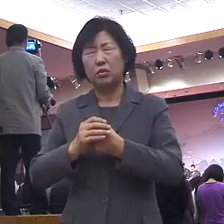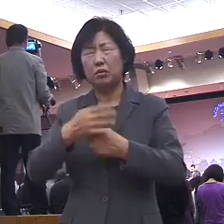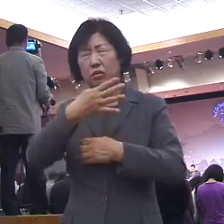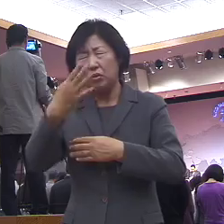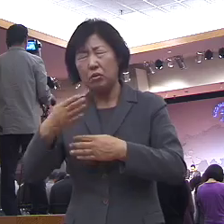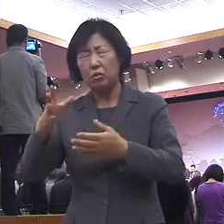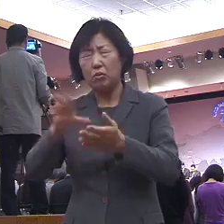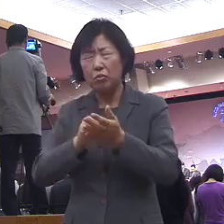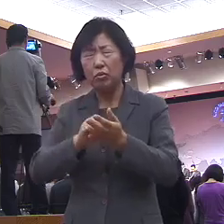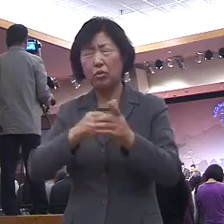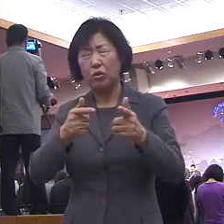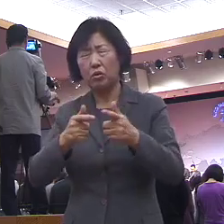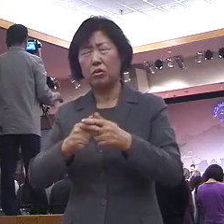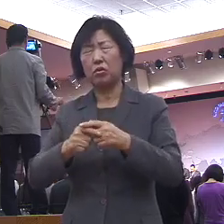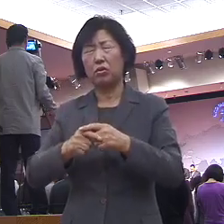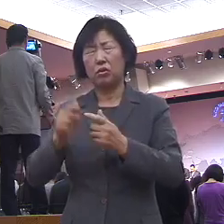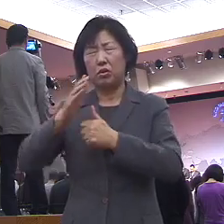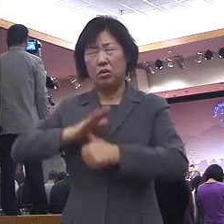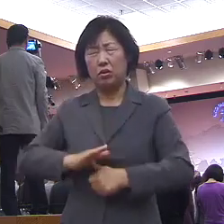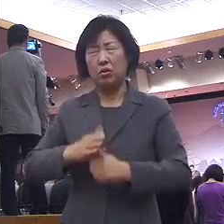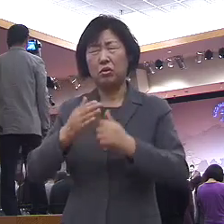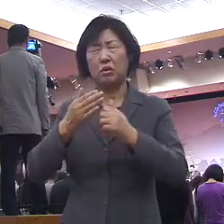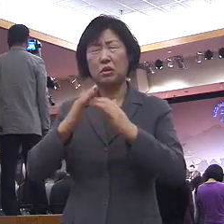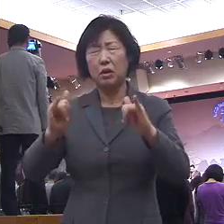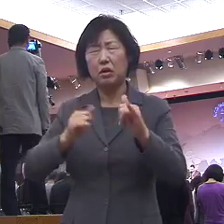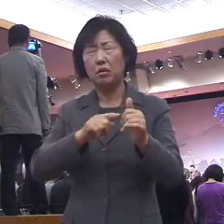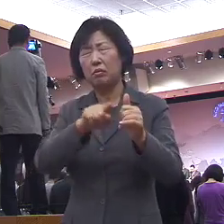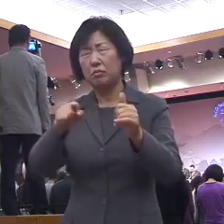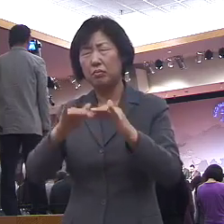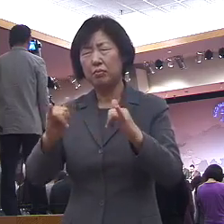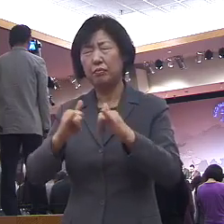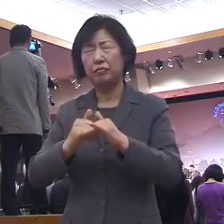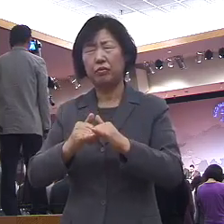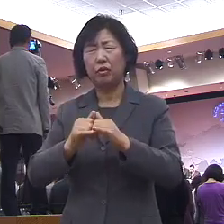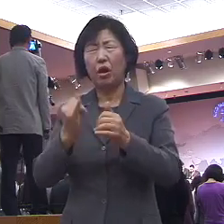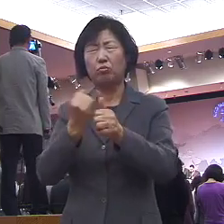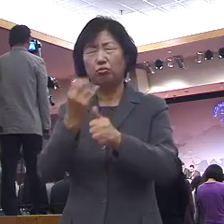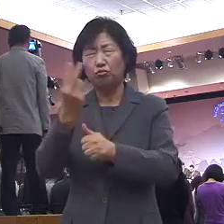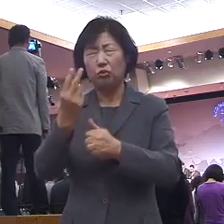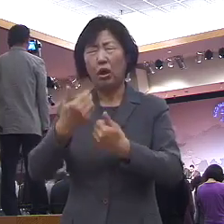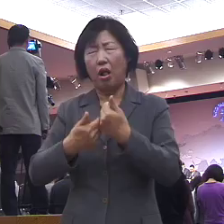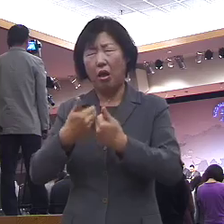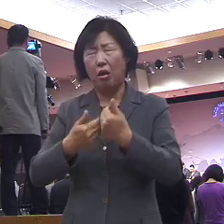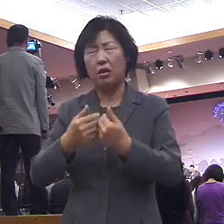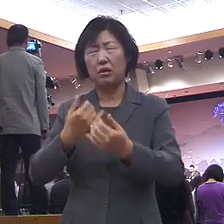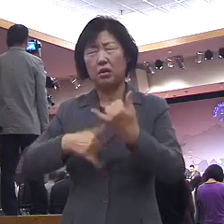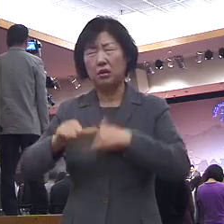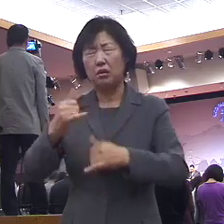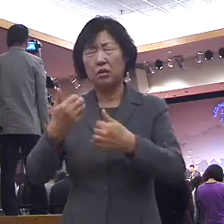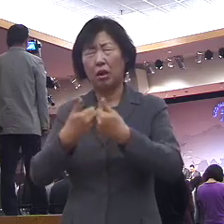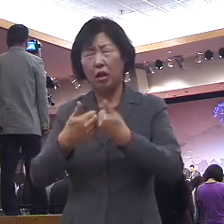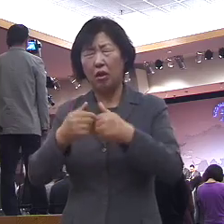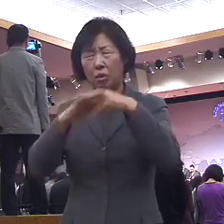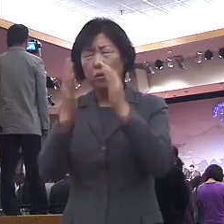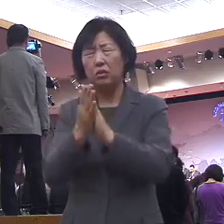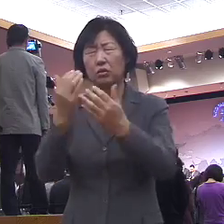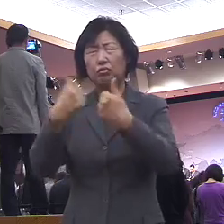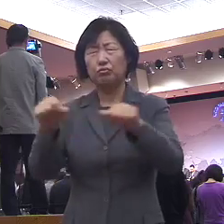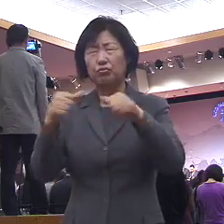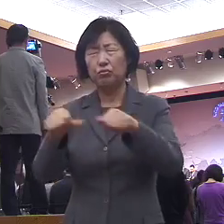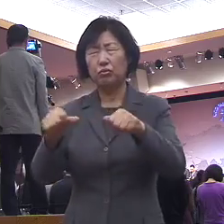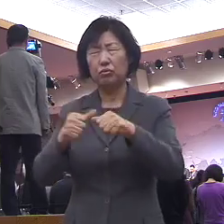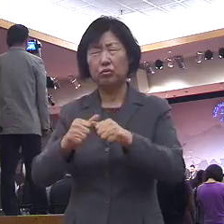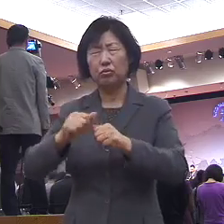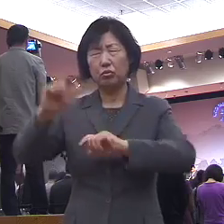문제로 하루하루 불안 가운데 견디어 내시는 분들, 부부간의 갈등과 자녀간의 갈등으로 완전히 깨어지고 부스러진 우리의 모습을